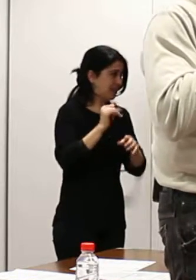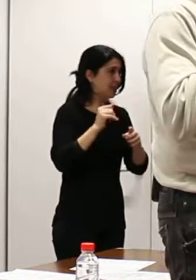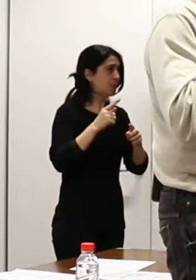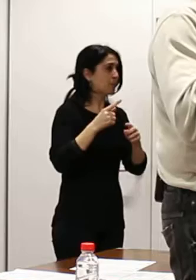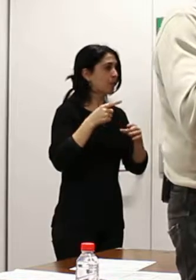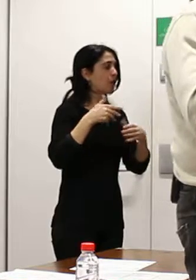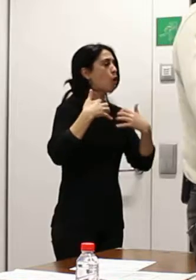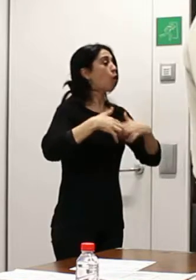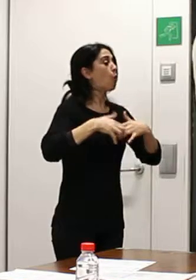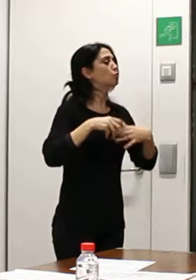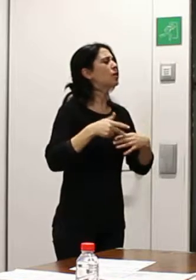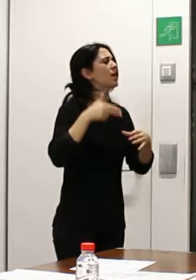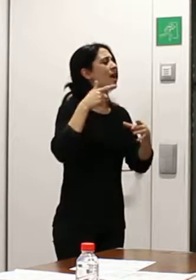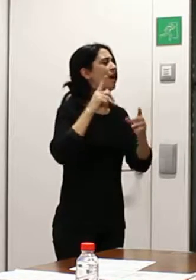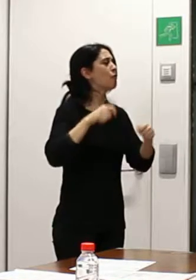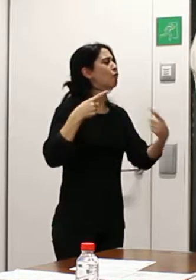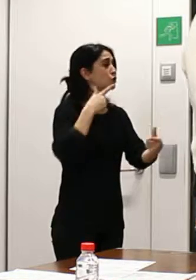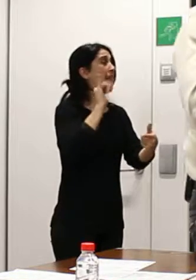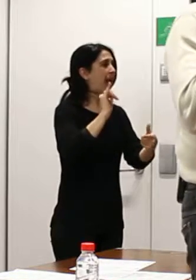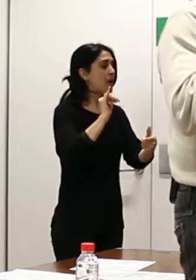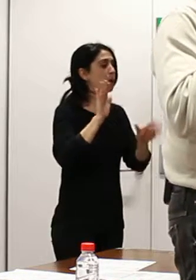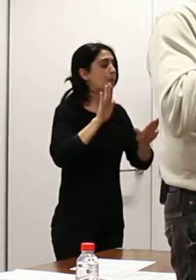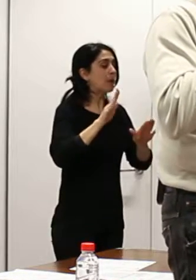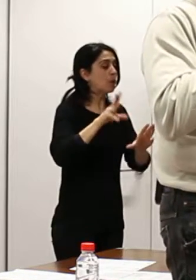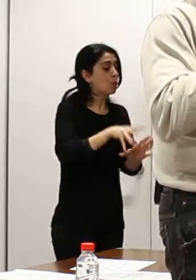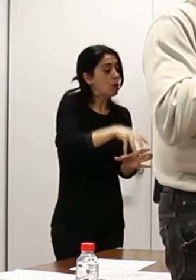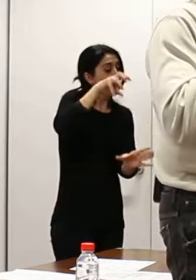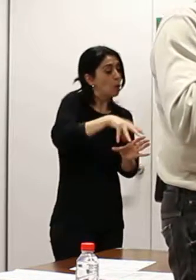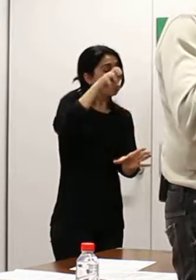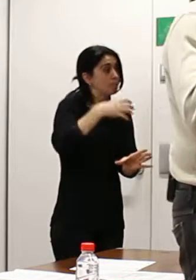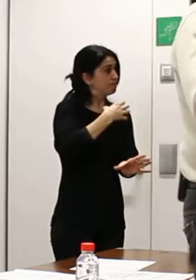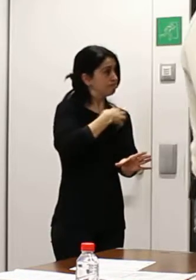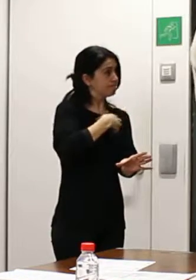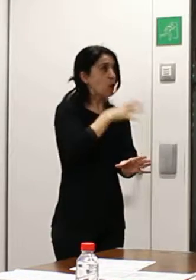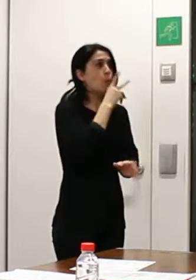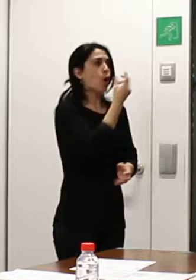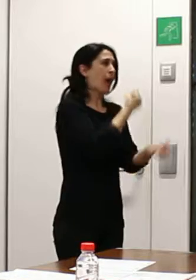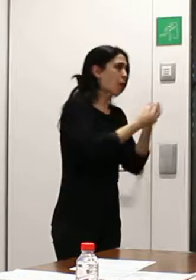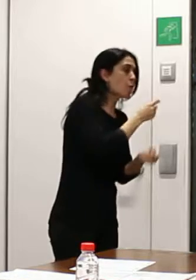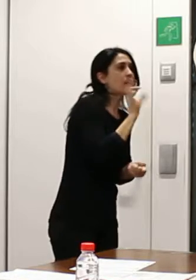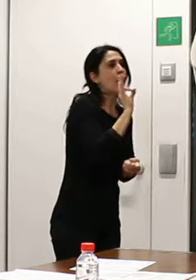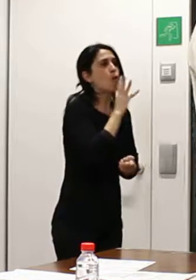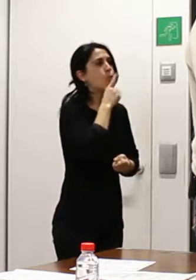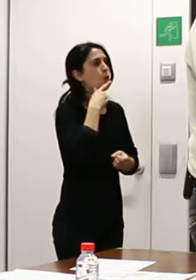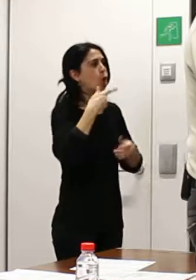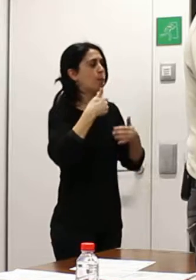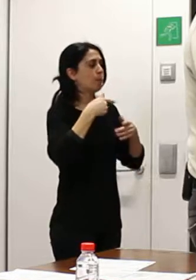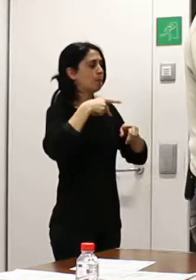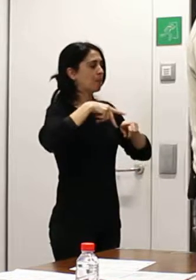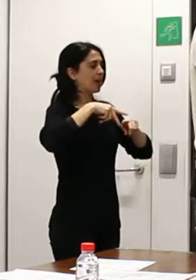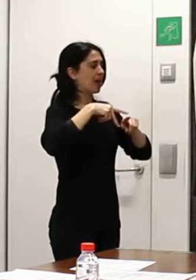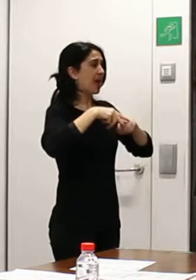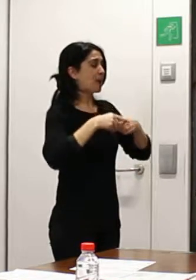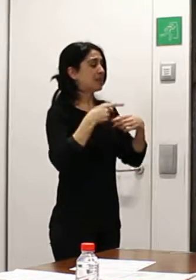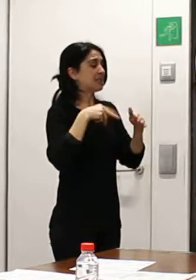a lo mejor porque no tenemos energía suficiente para extraerlo o la economía no nos va a permitir hacerlo. O puede que lo tengamos